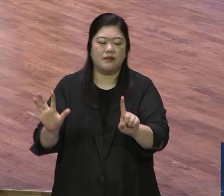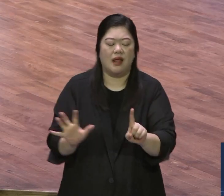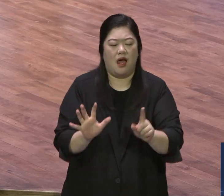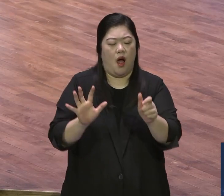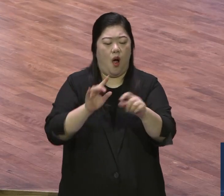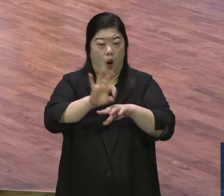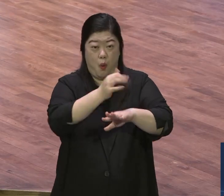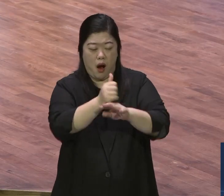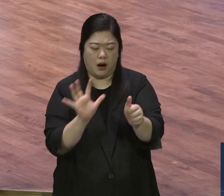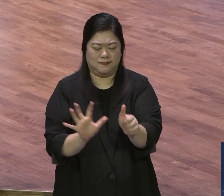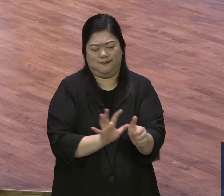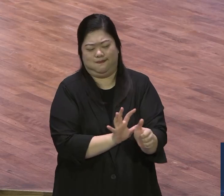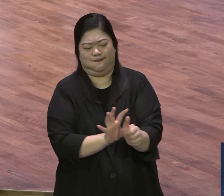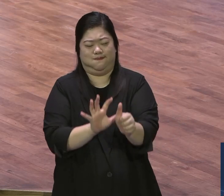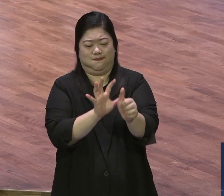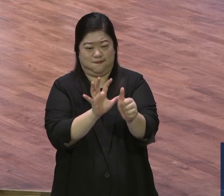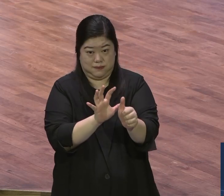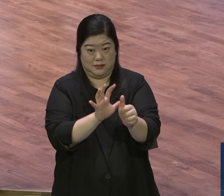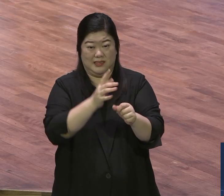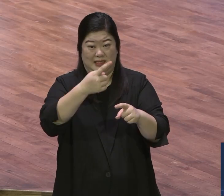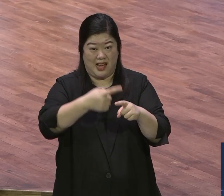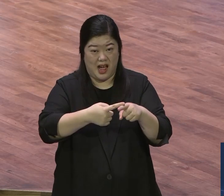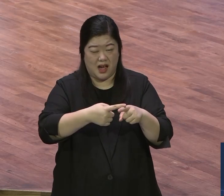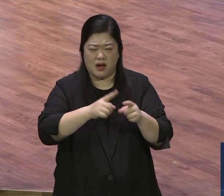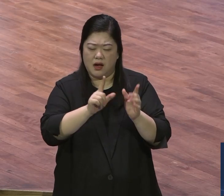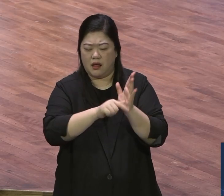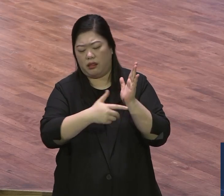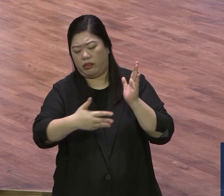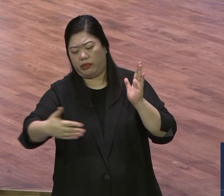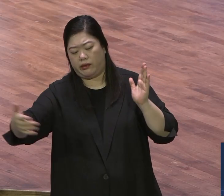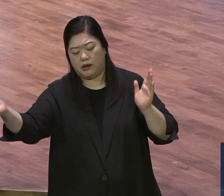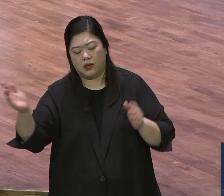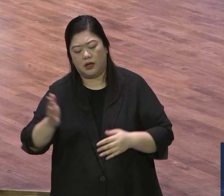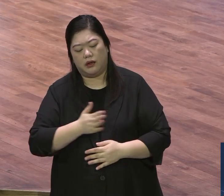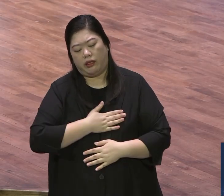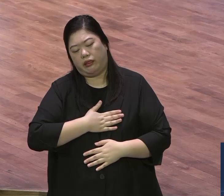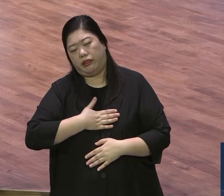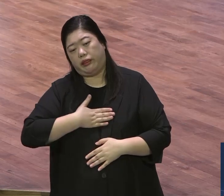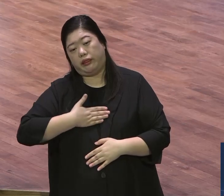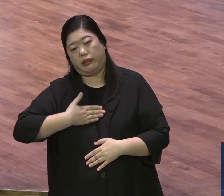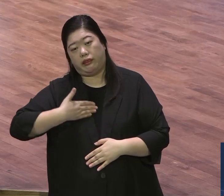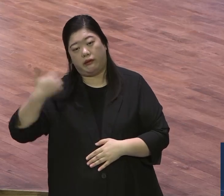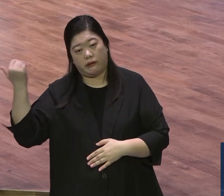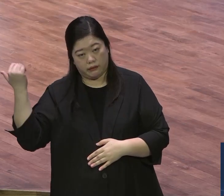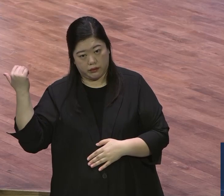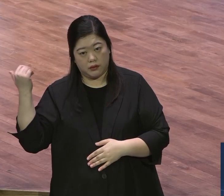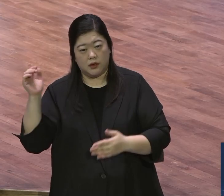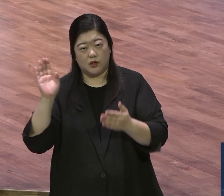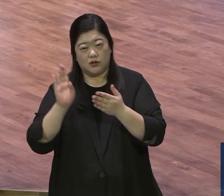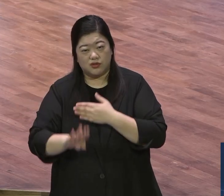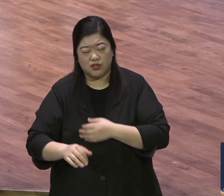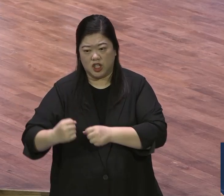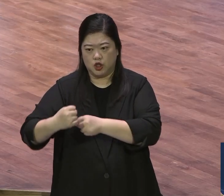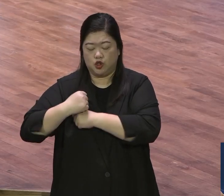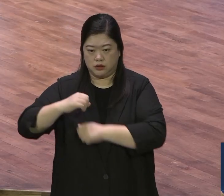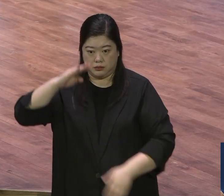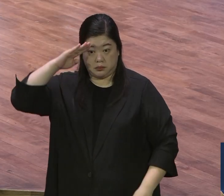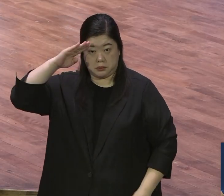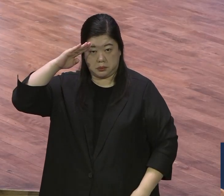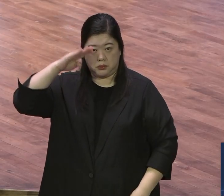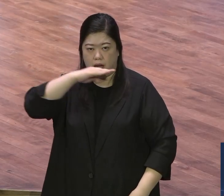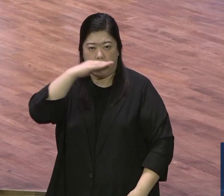오합지졸이 되어버렸어요 이걸 본 이 백성들이 이 어영청을 군대도 아니다